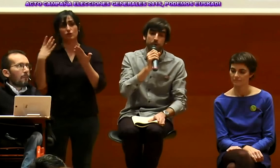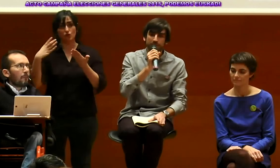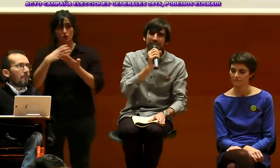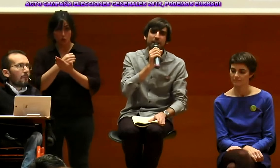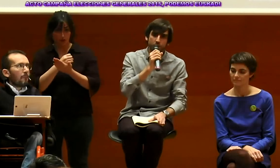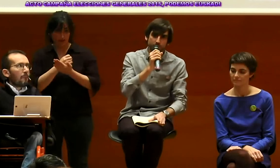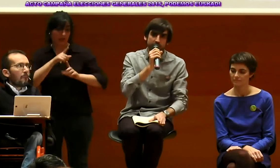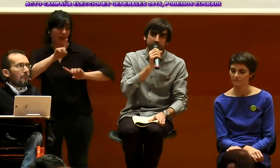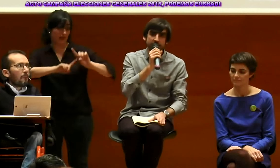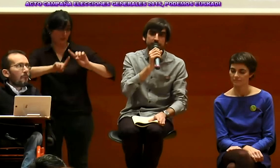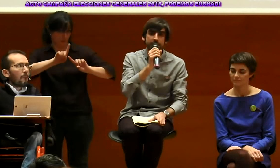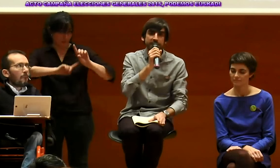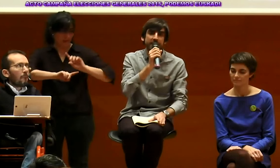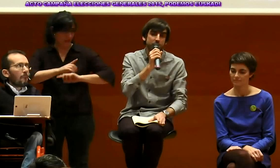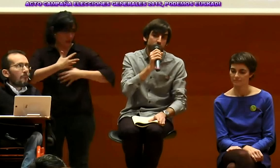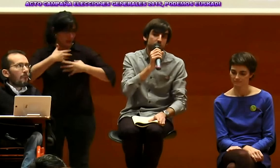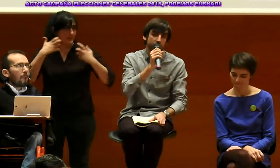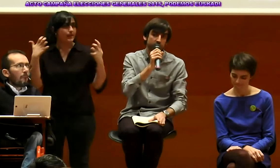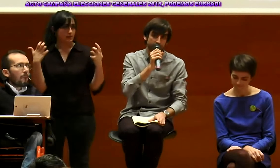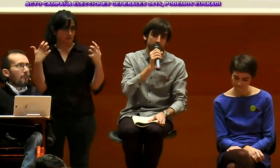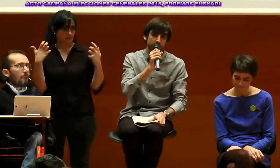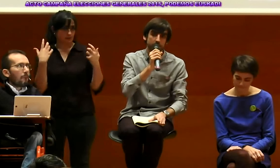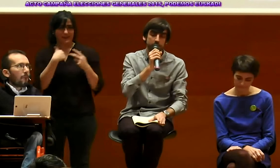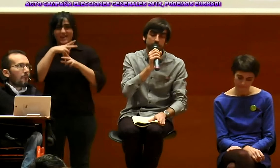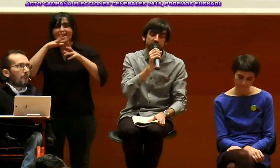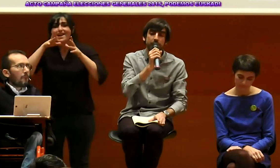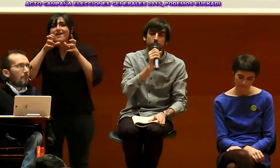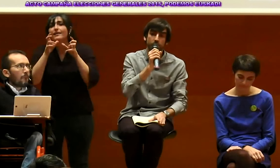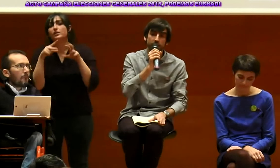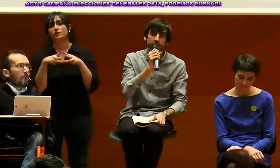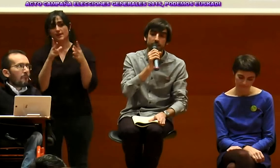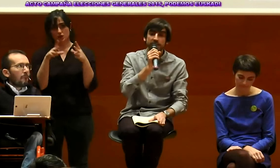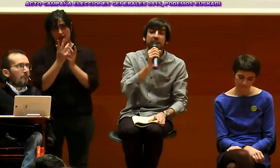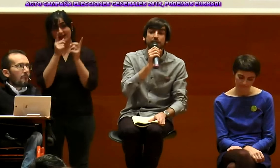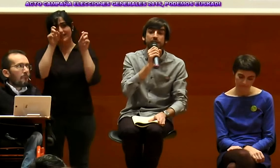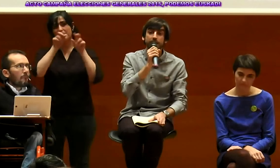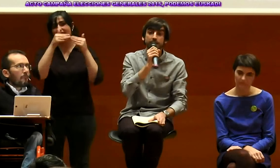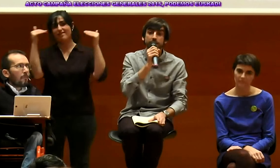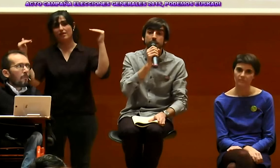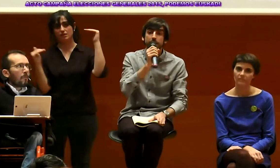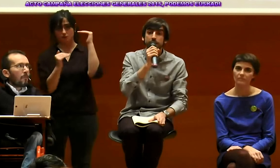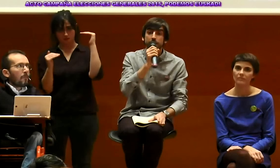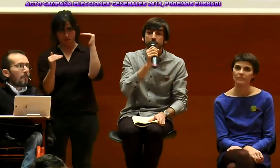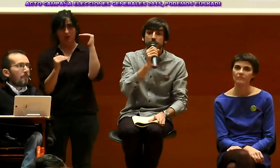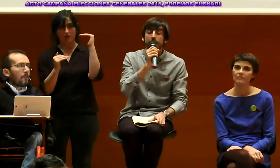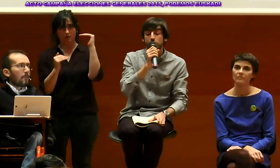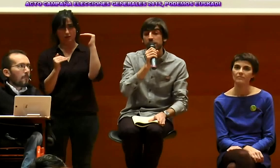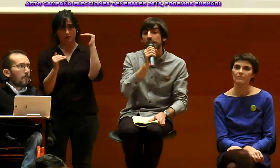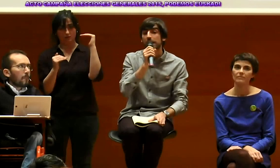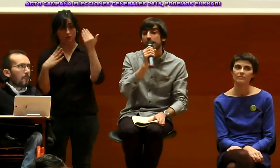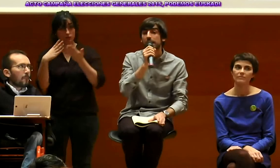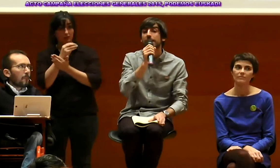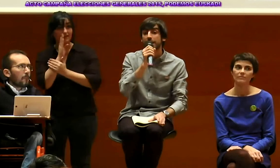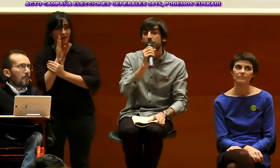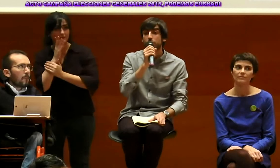en esta problemática enorme, en esta catástrofe social que es esa desigualdad, saben que eso se